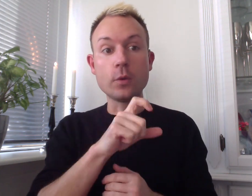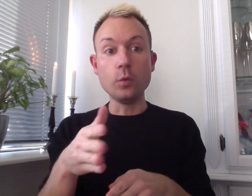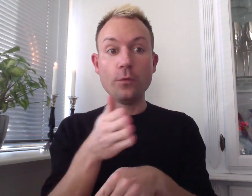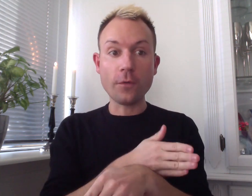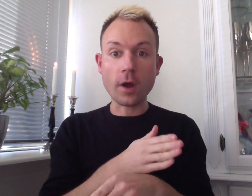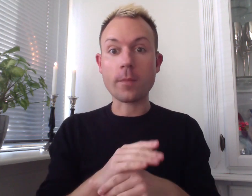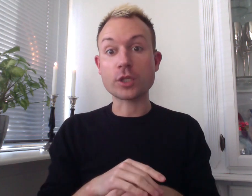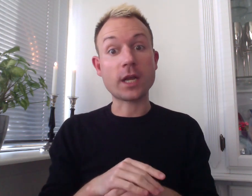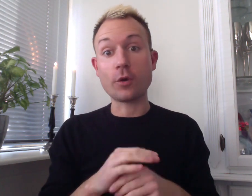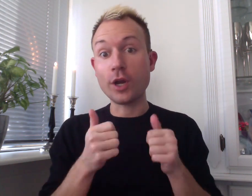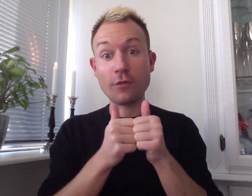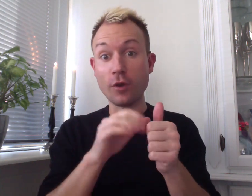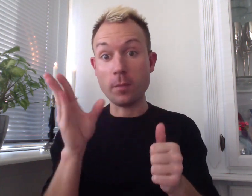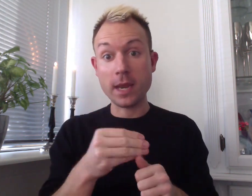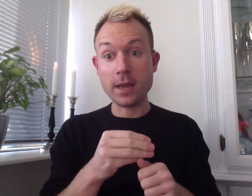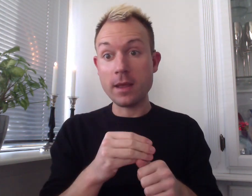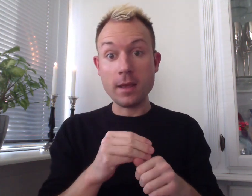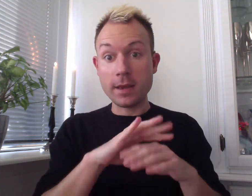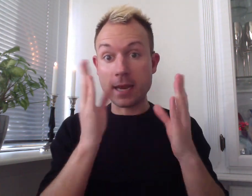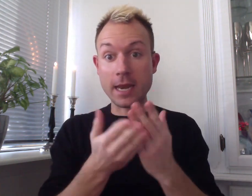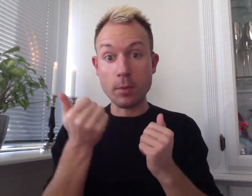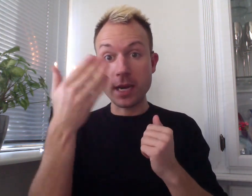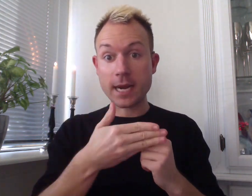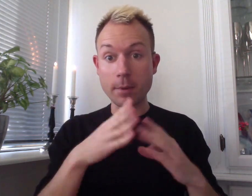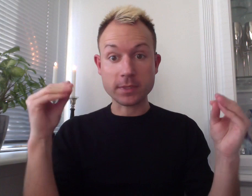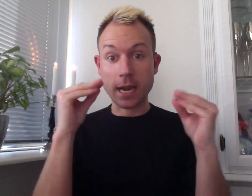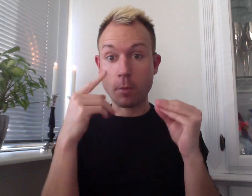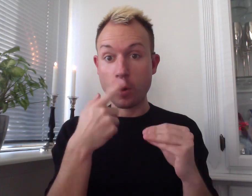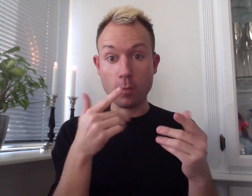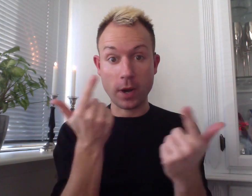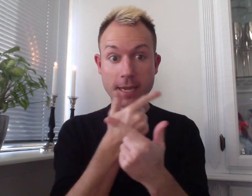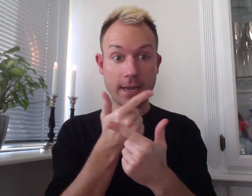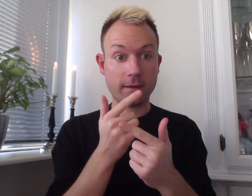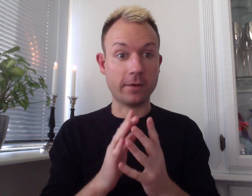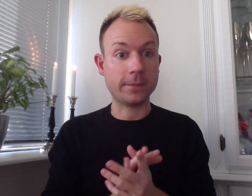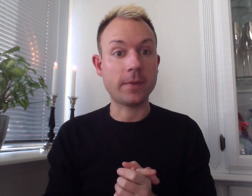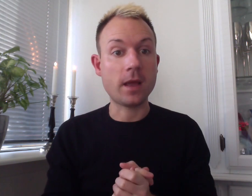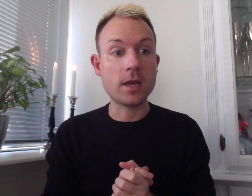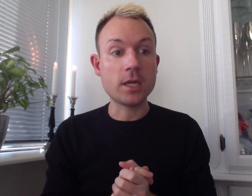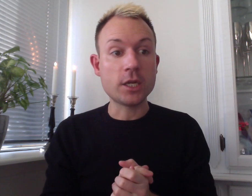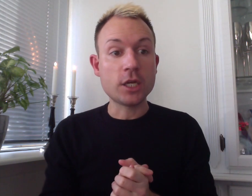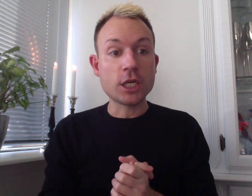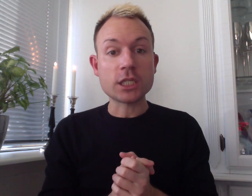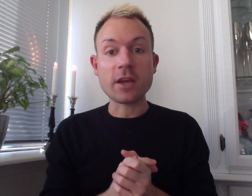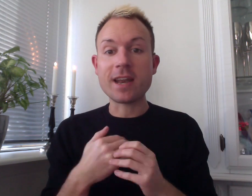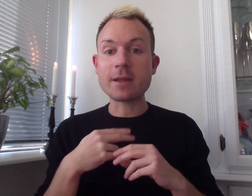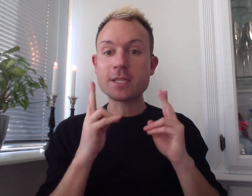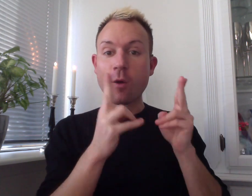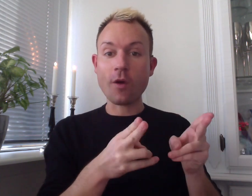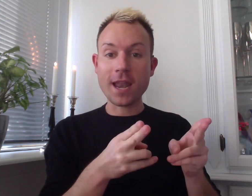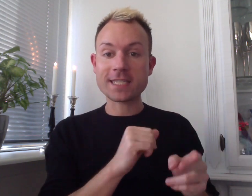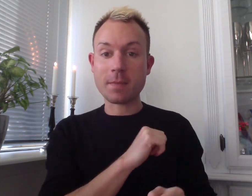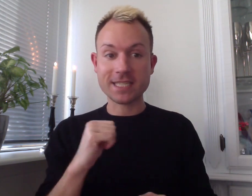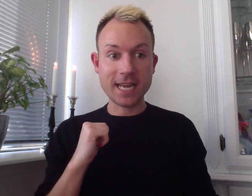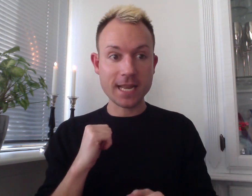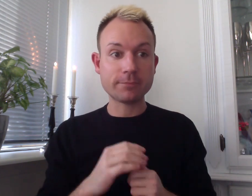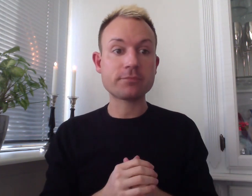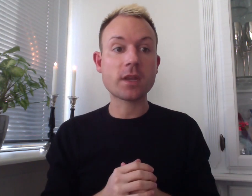uge før, og da jeg kunne ikke følge med det hele på en gang, når man snakker om munden på hinanden. Så jeg var næsten overladt til mig selv, og